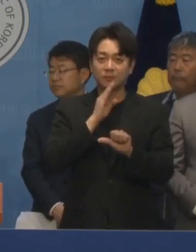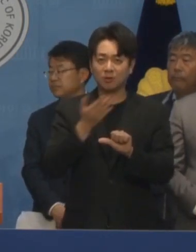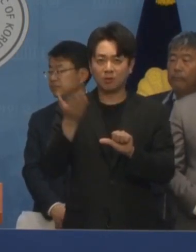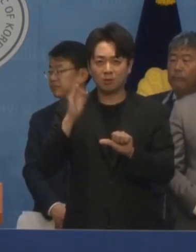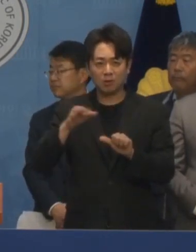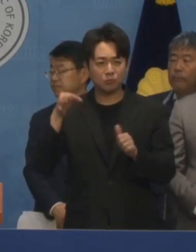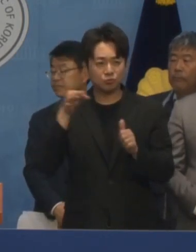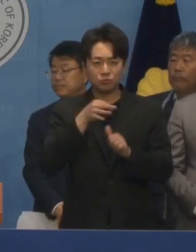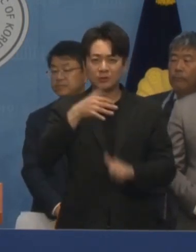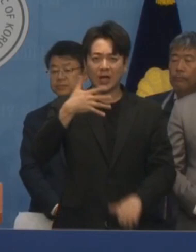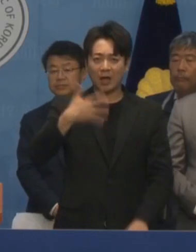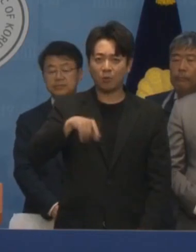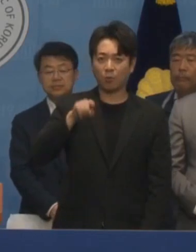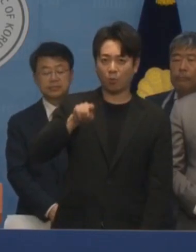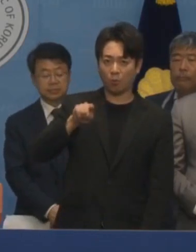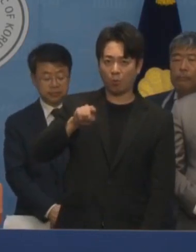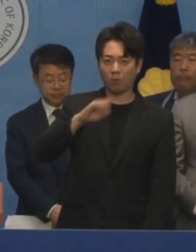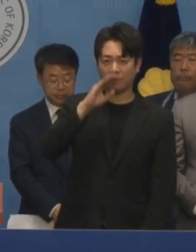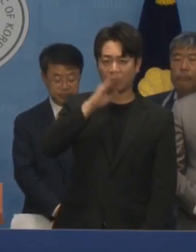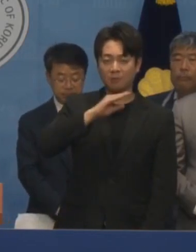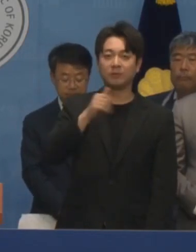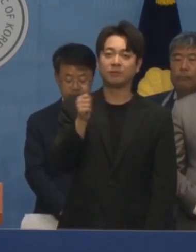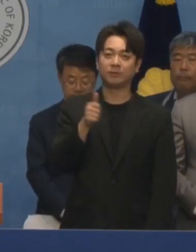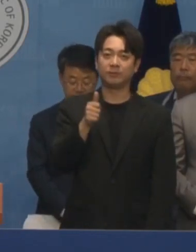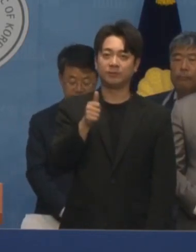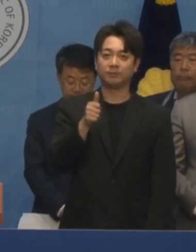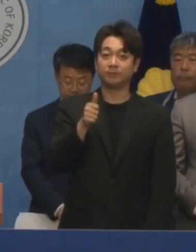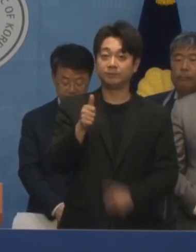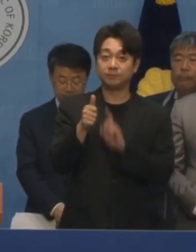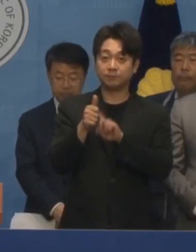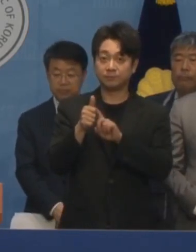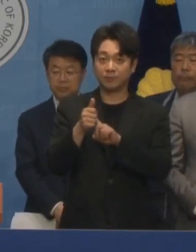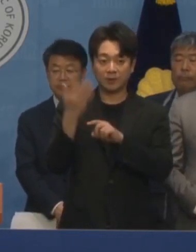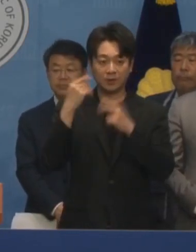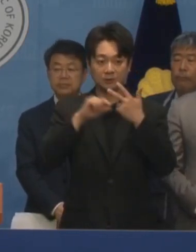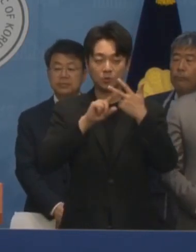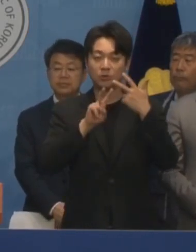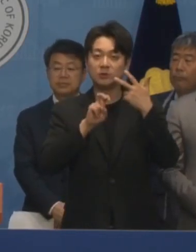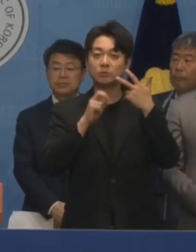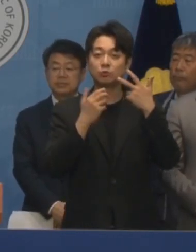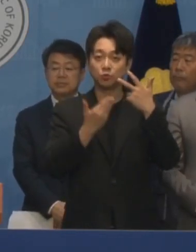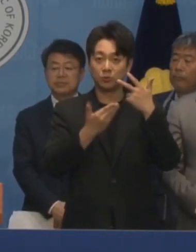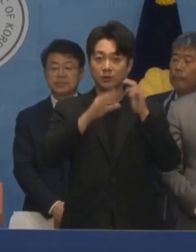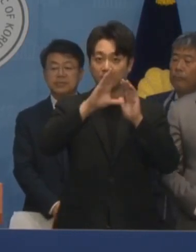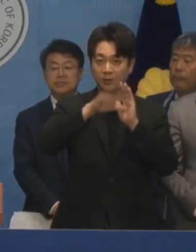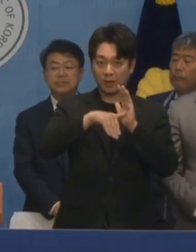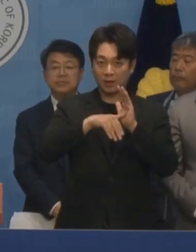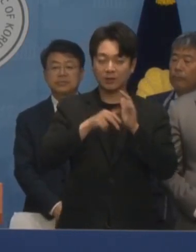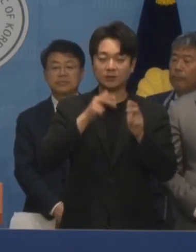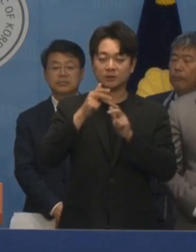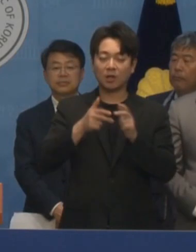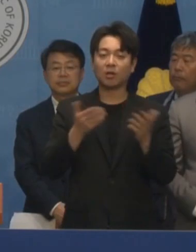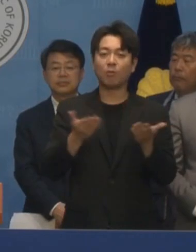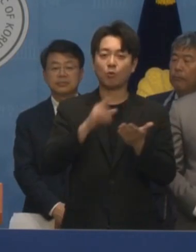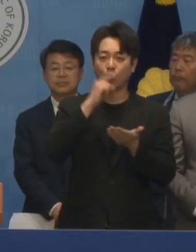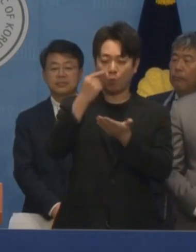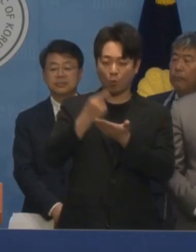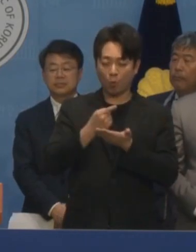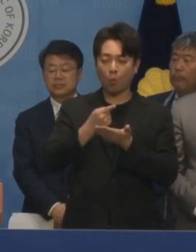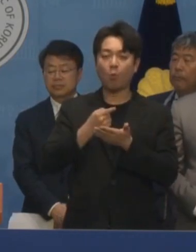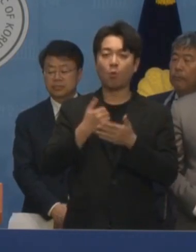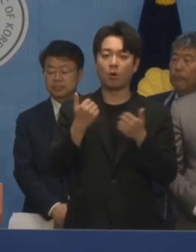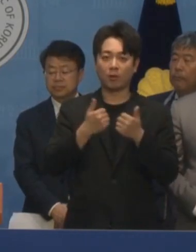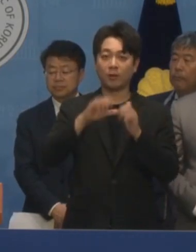파렴치한 악덕 기업주의입니다. 저는 지난달 29일 국회 산자위 업무보고 자리에서 산자부 장관과